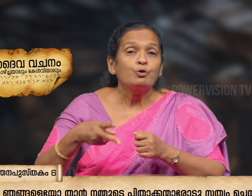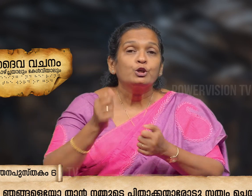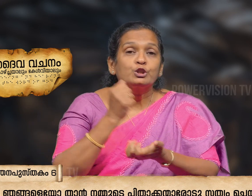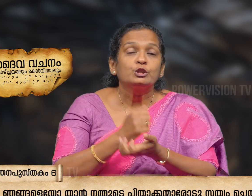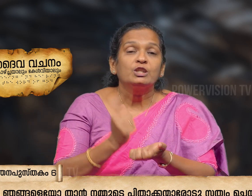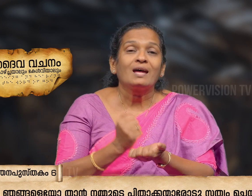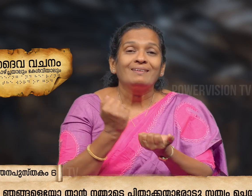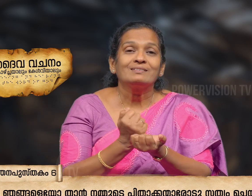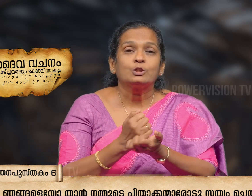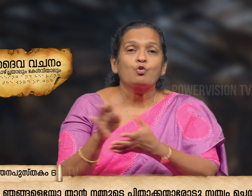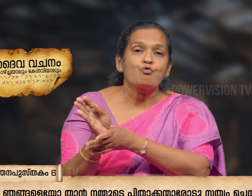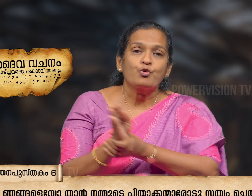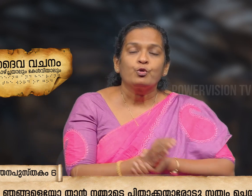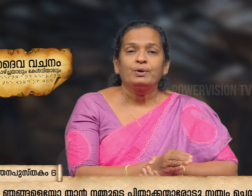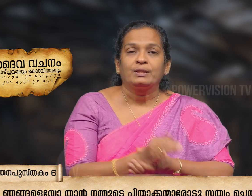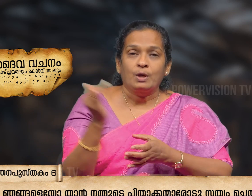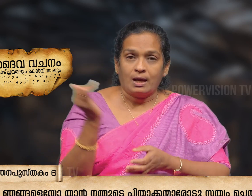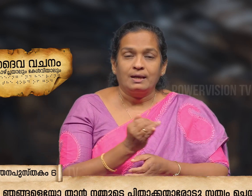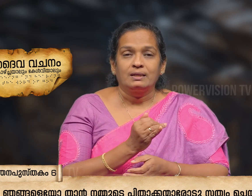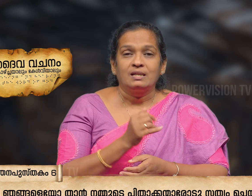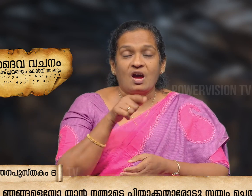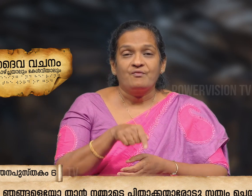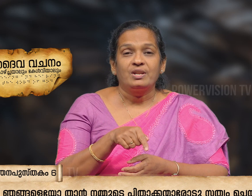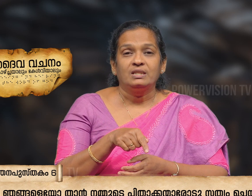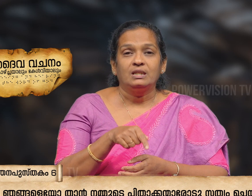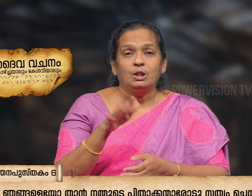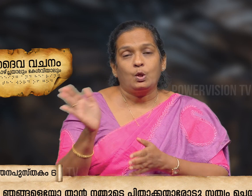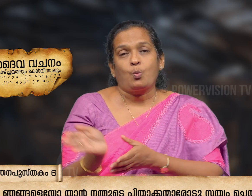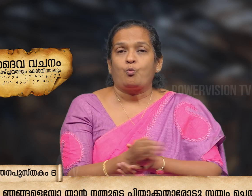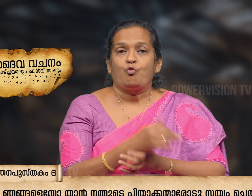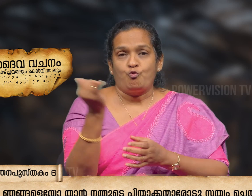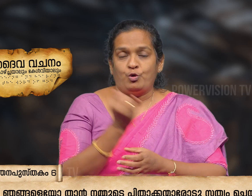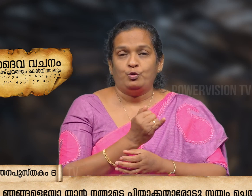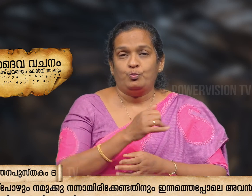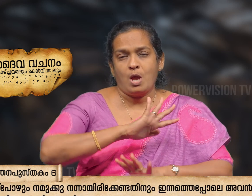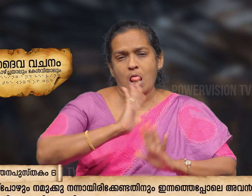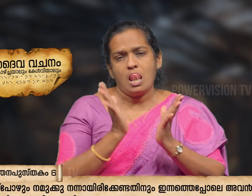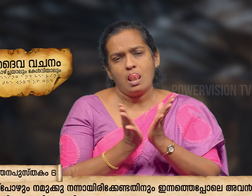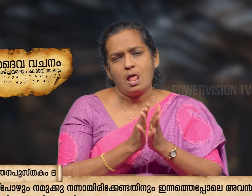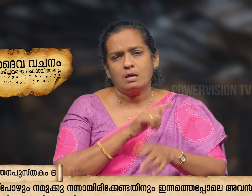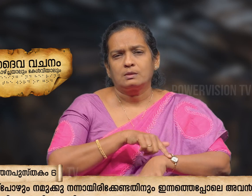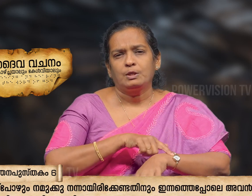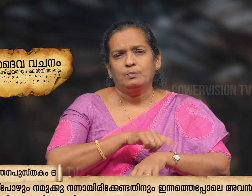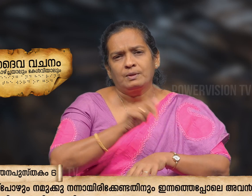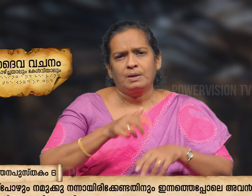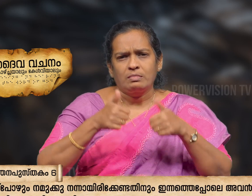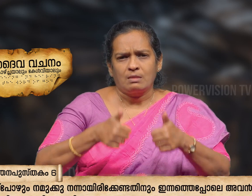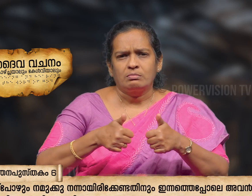തരുവാൻ അതിൽ കൊണ്ടുവന്നാക്കേണ്ടതിന് അവിടെ നിന്ന് പുറപ്പെടുവിച്ചു. എല്ലായ്പ്പോഴും നമുക്ക്